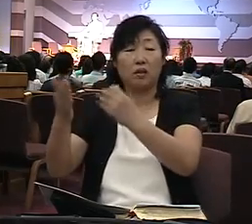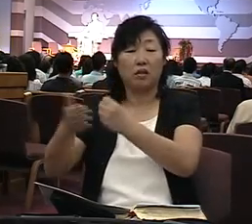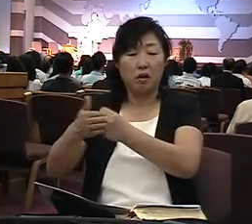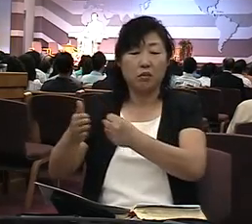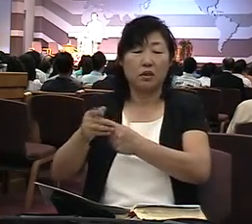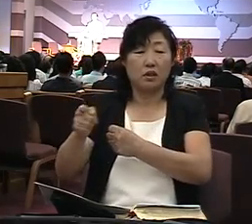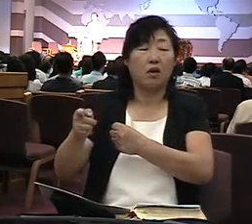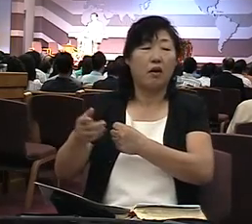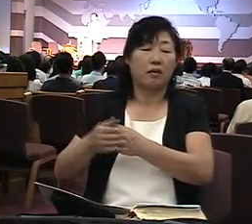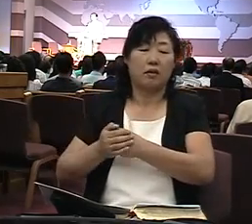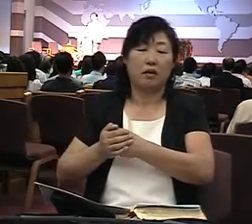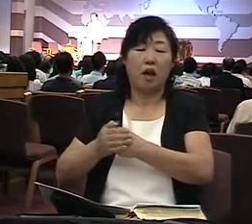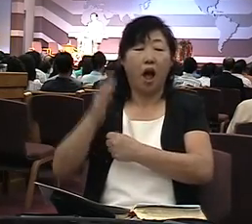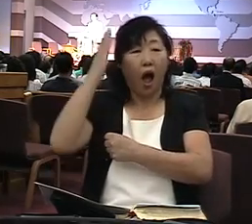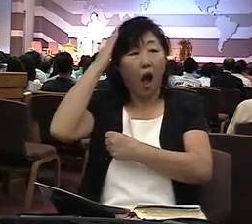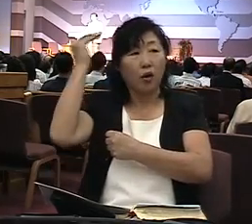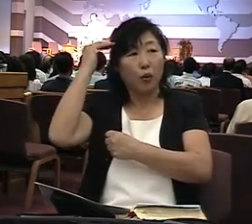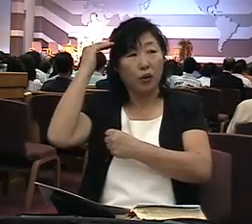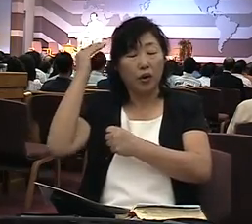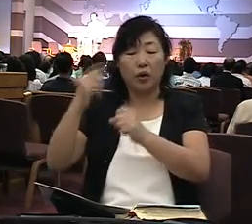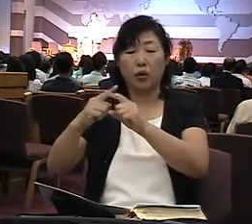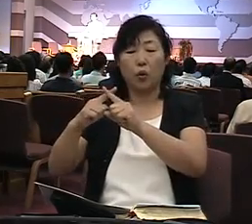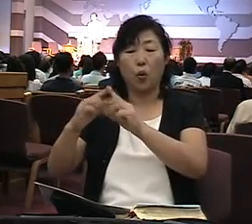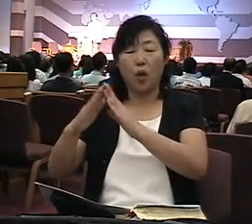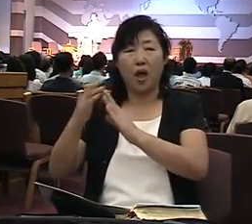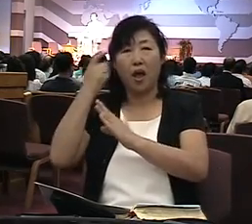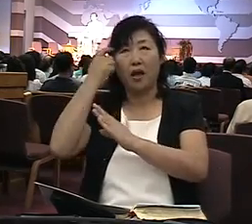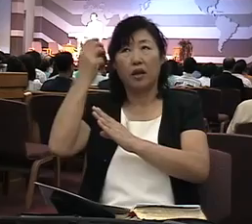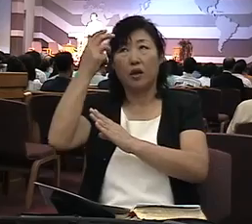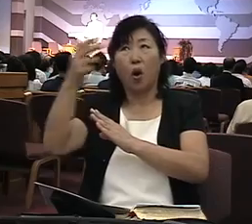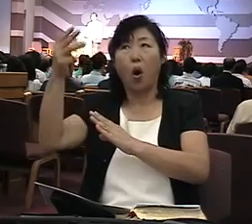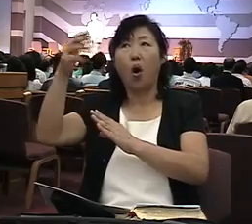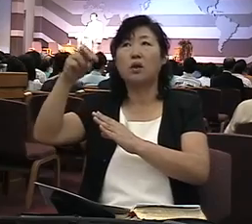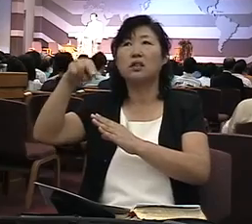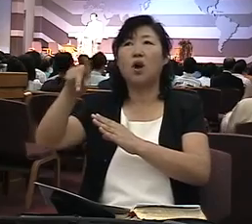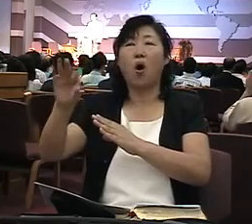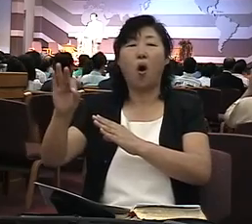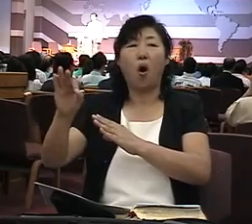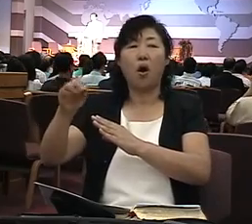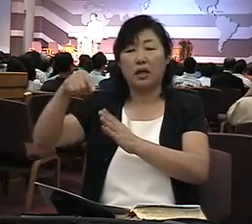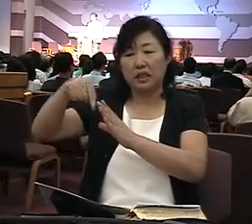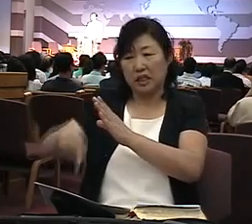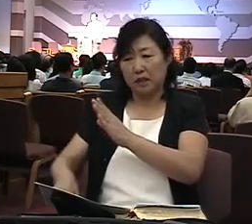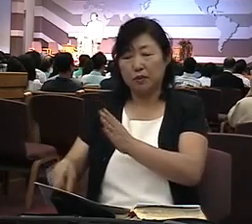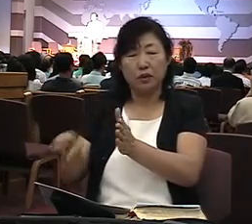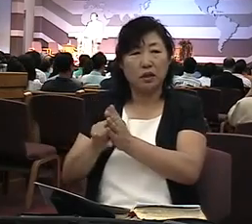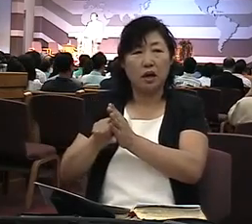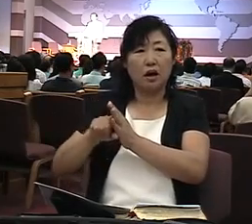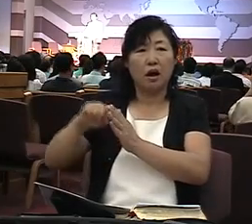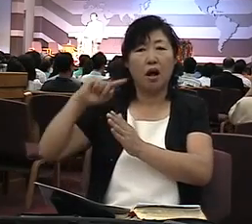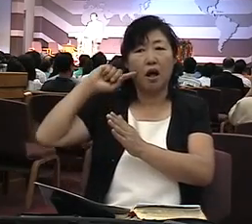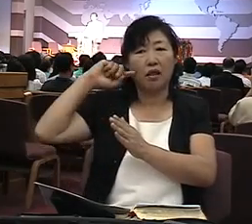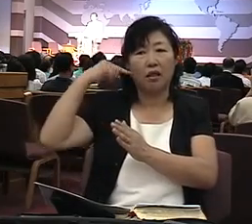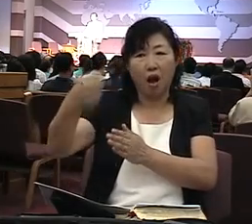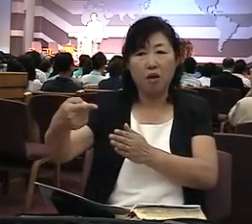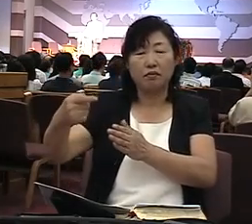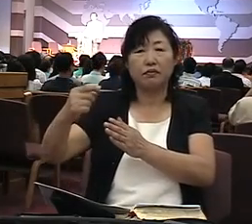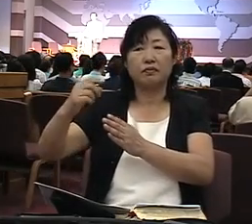우리 한국교회에 허락하여 주신 영성과 깊은 신앙을 우리 다음 세대에게 꼭 전수해야 된다는 그러한